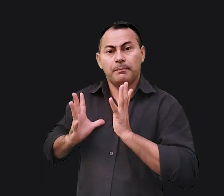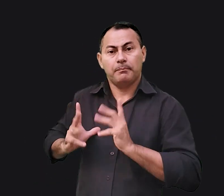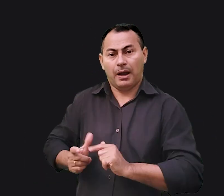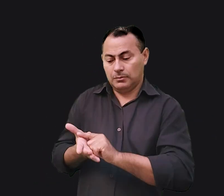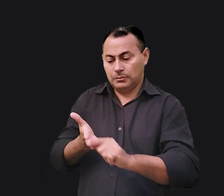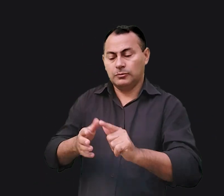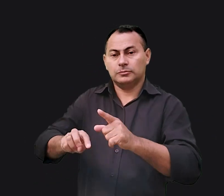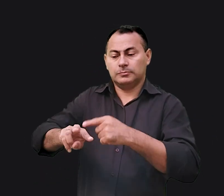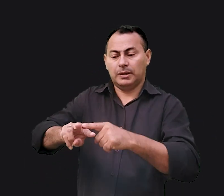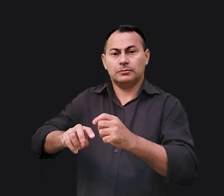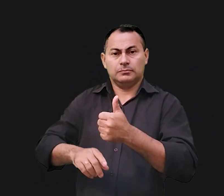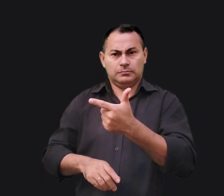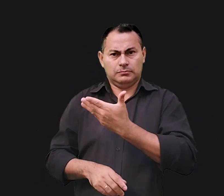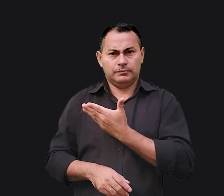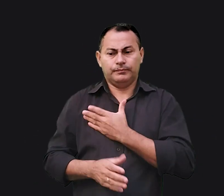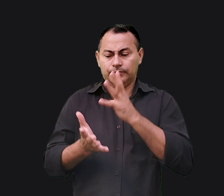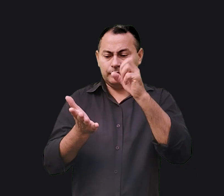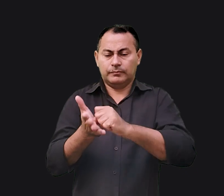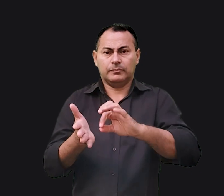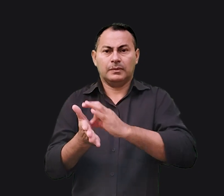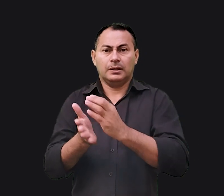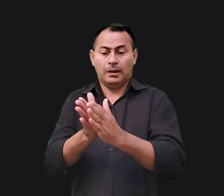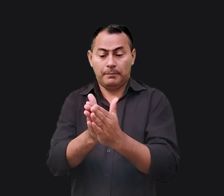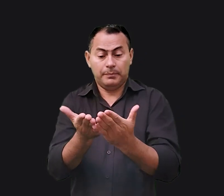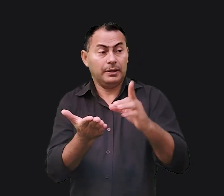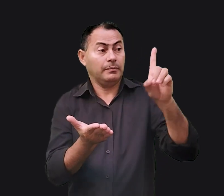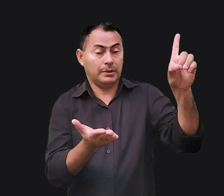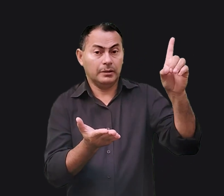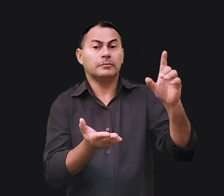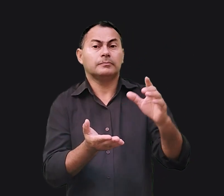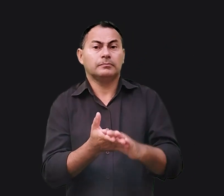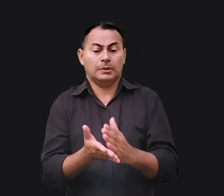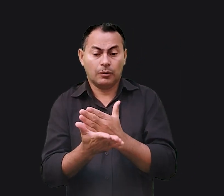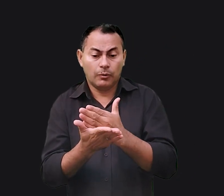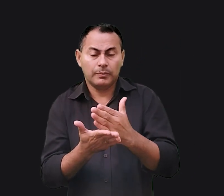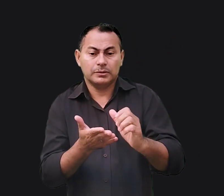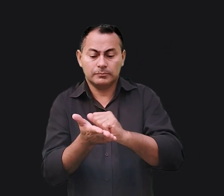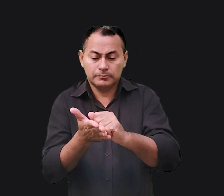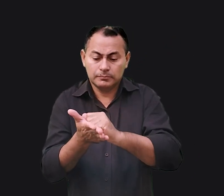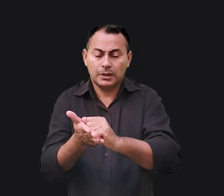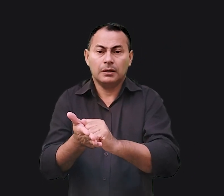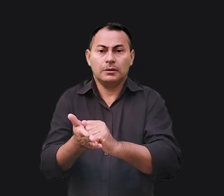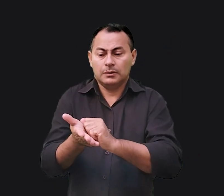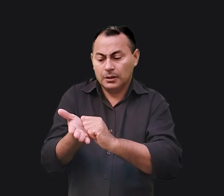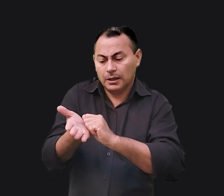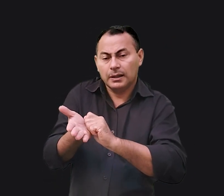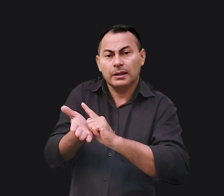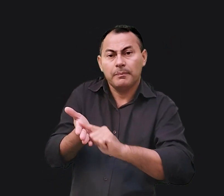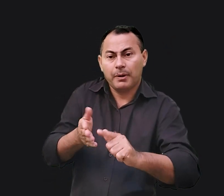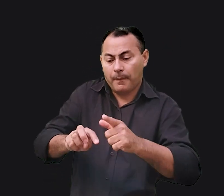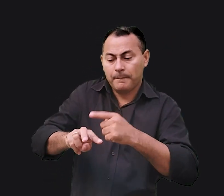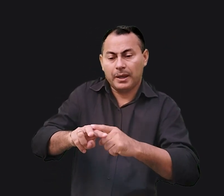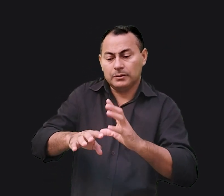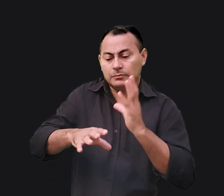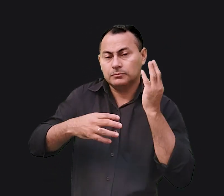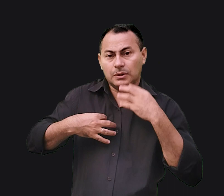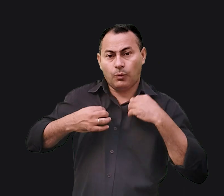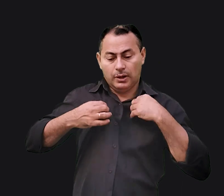apóstolos. Isto está registrado na Bíblia. Começou a lavar os pés dos seus discípulos, enxugando-os com a